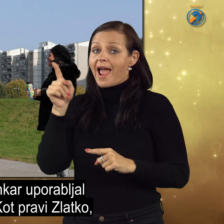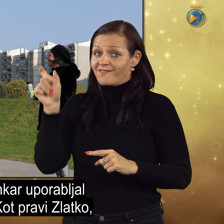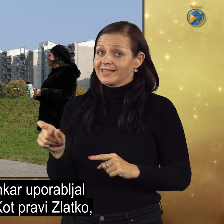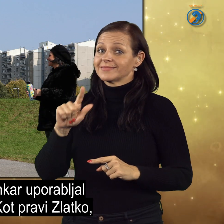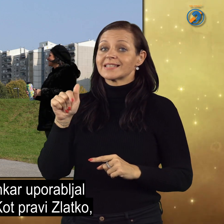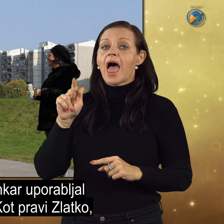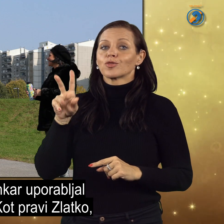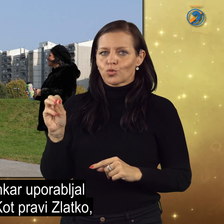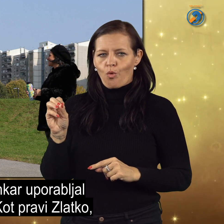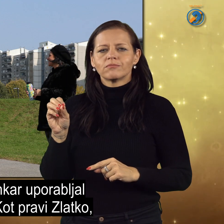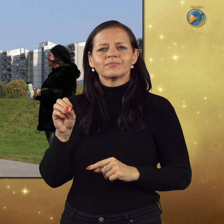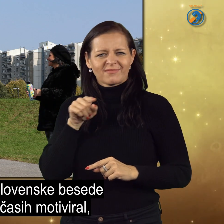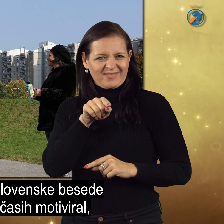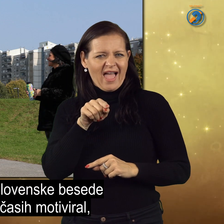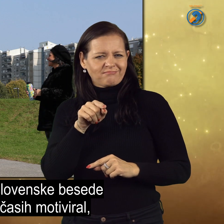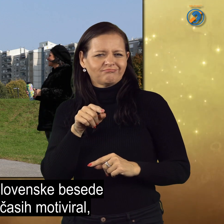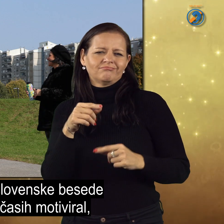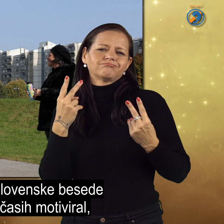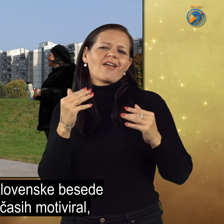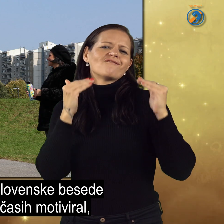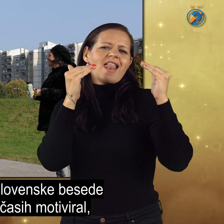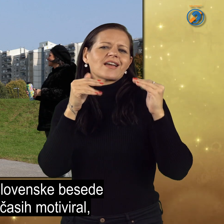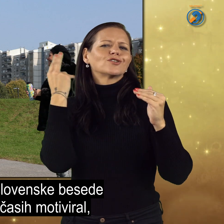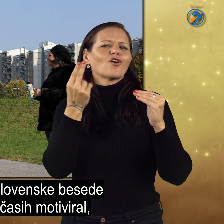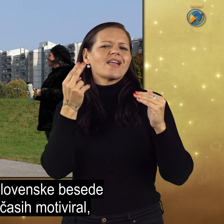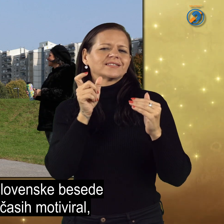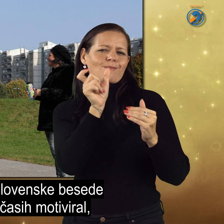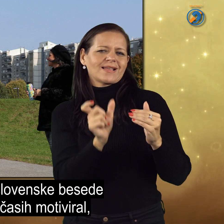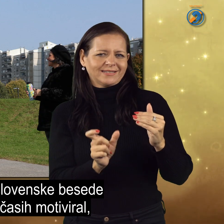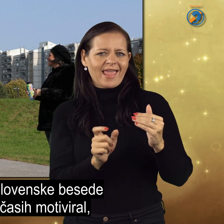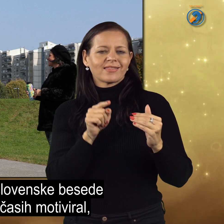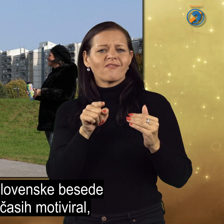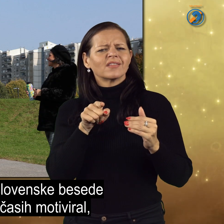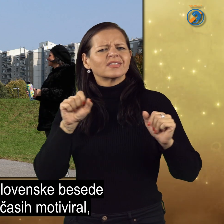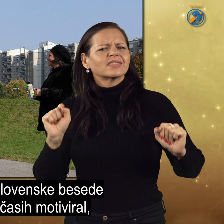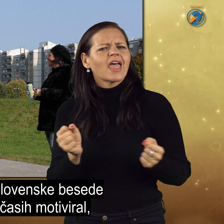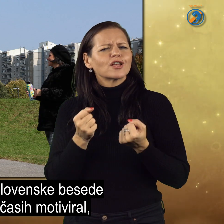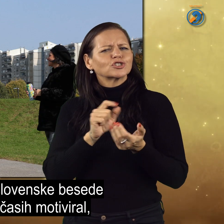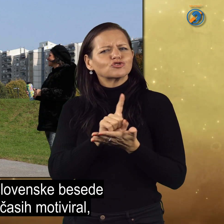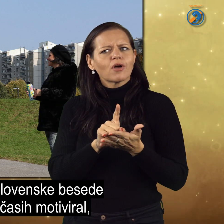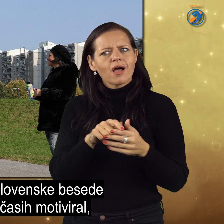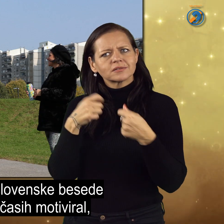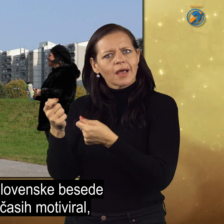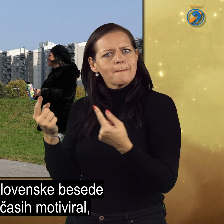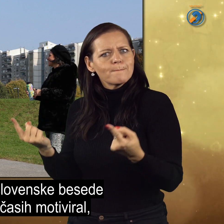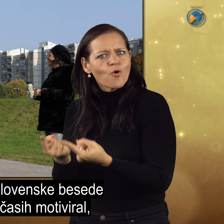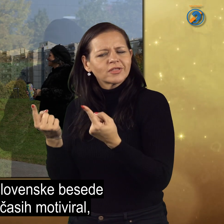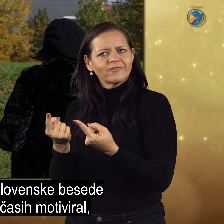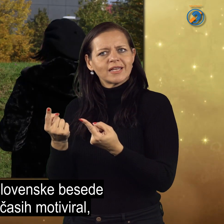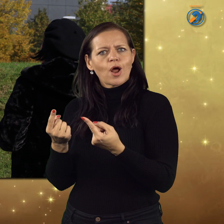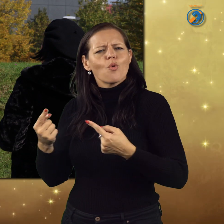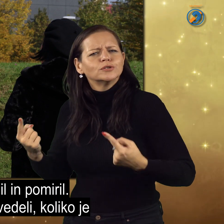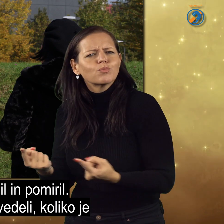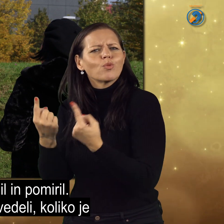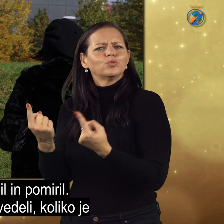Kot pravi Zlatko, ga je velikan slovenske besede v teh težkih časih motiviral, spodbudil in pomiril.